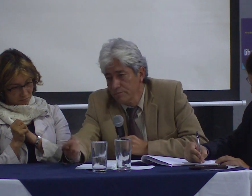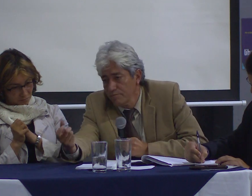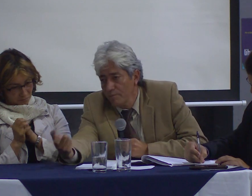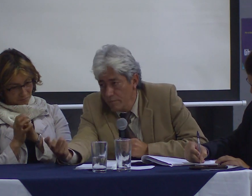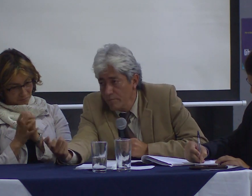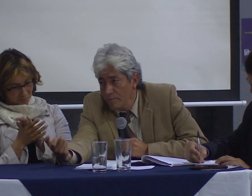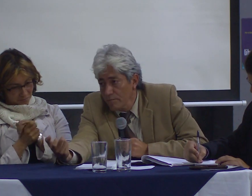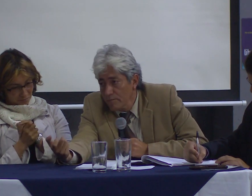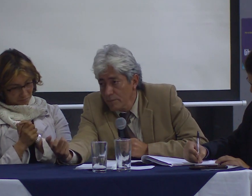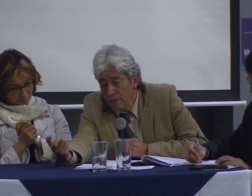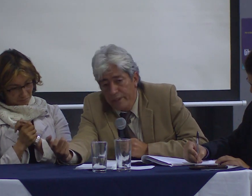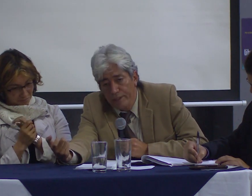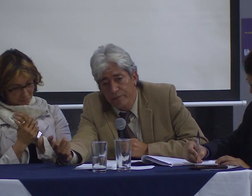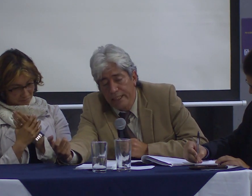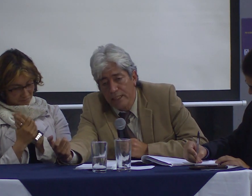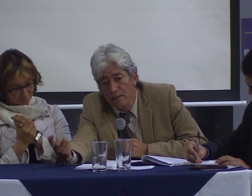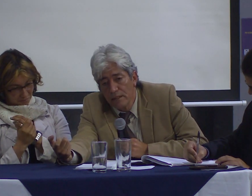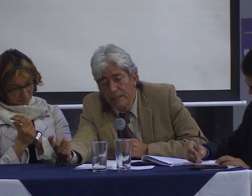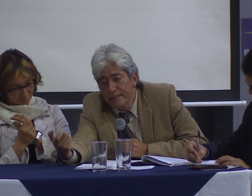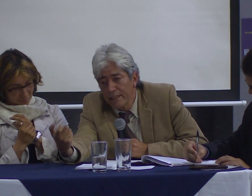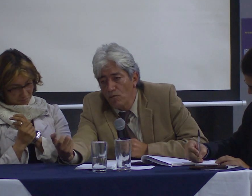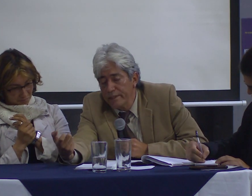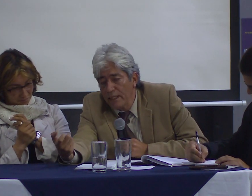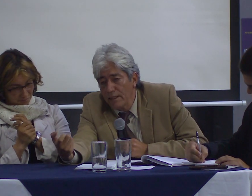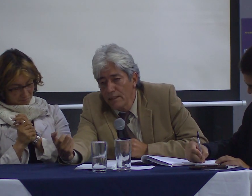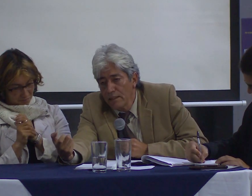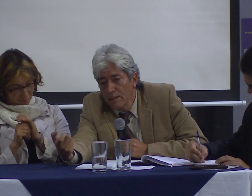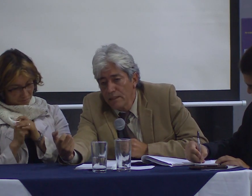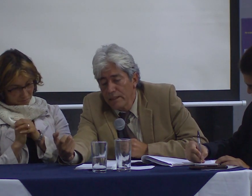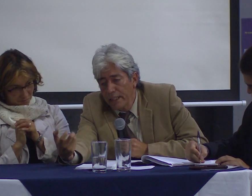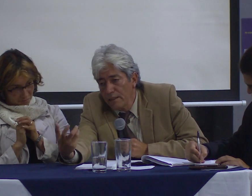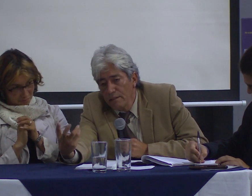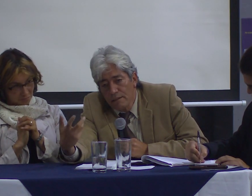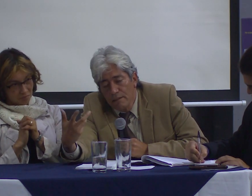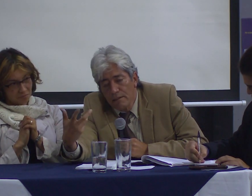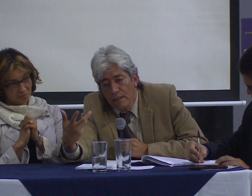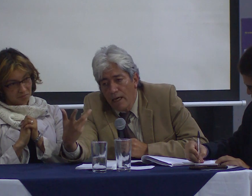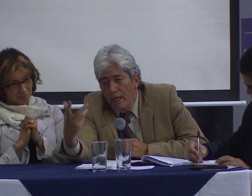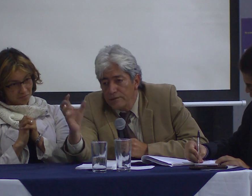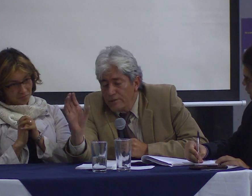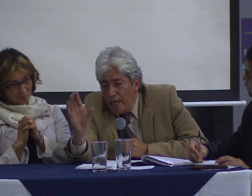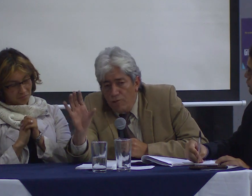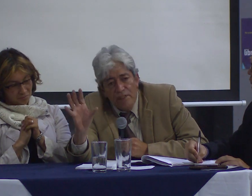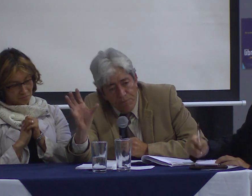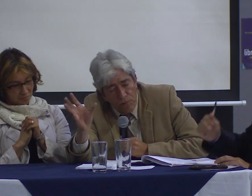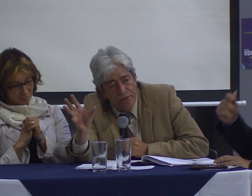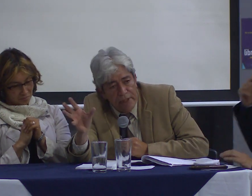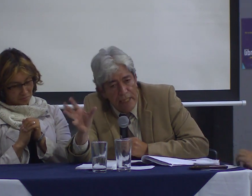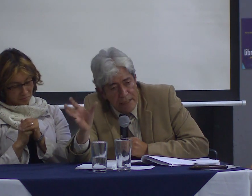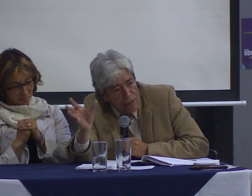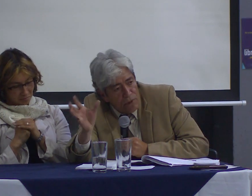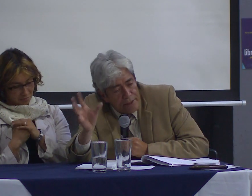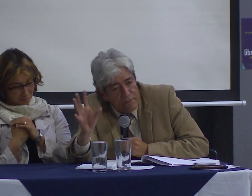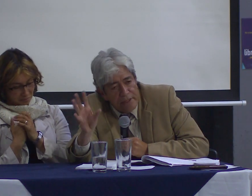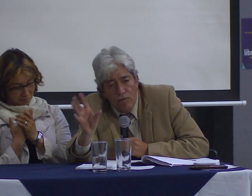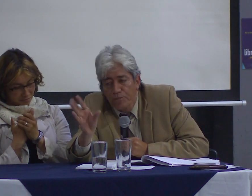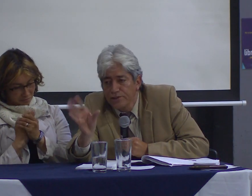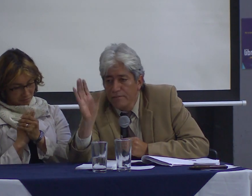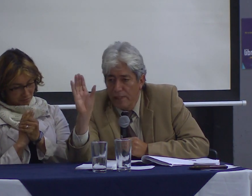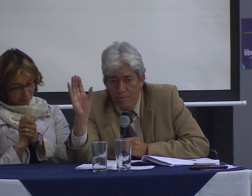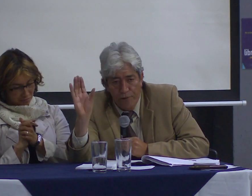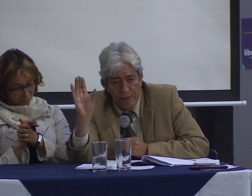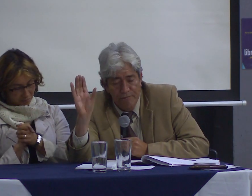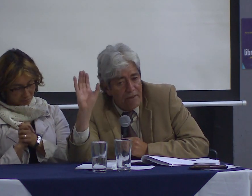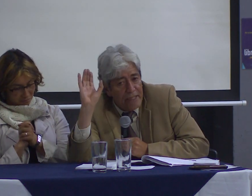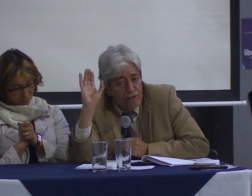punto resulta que se encuentra hay unas posibilidades educativas de los